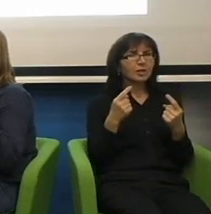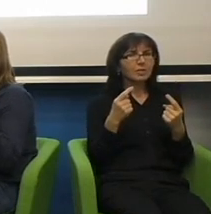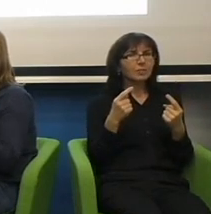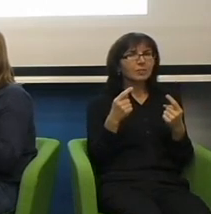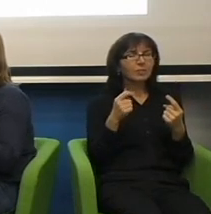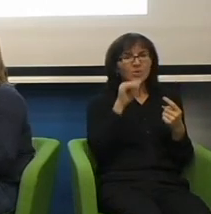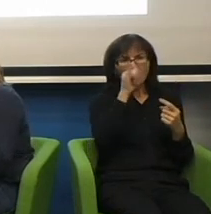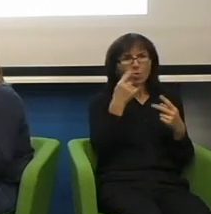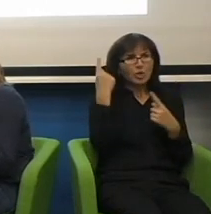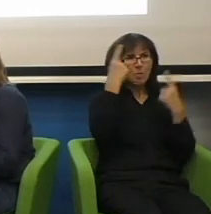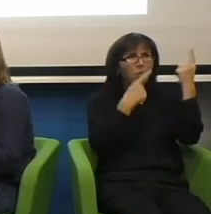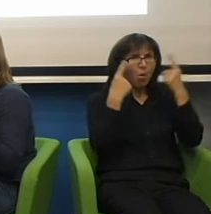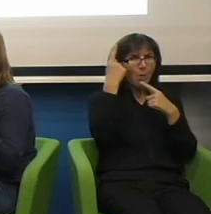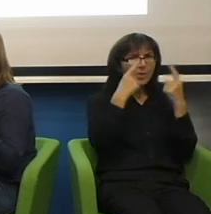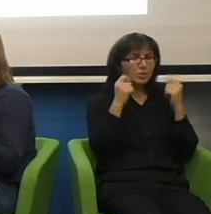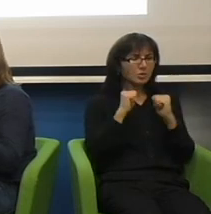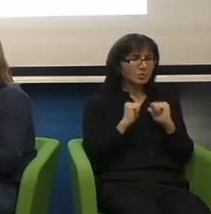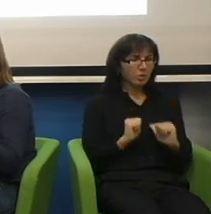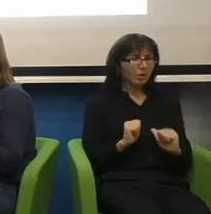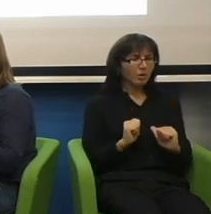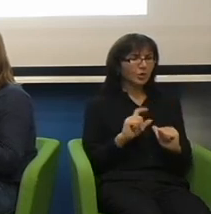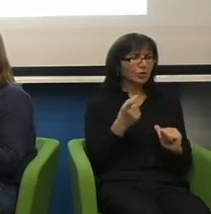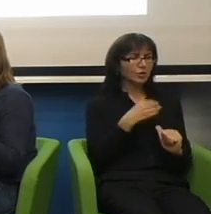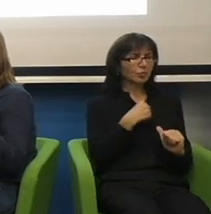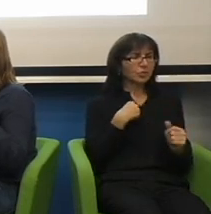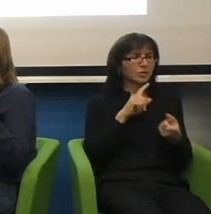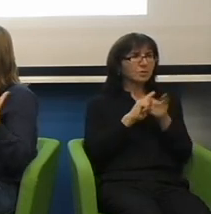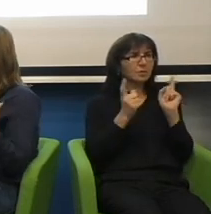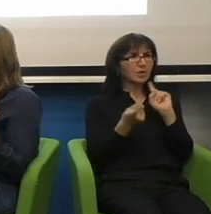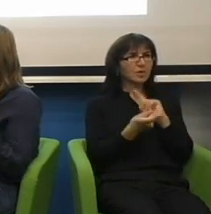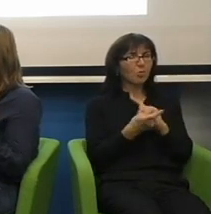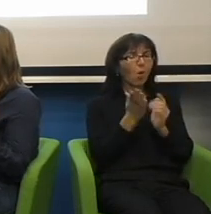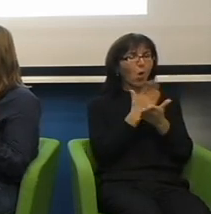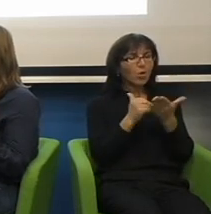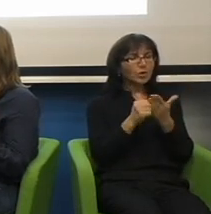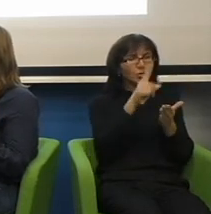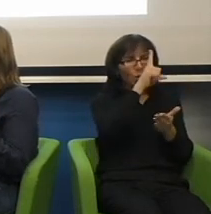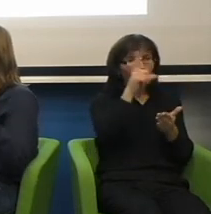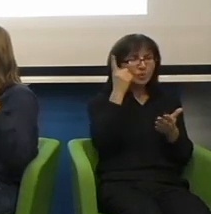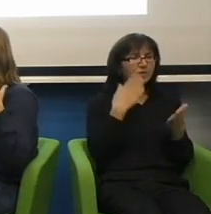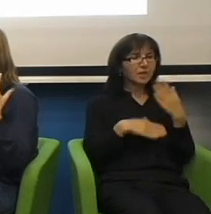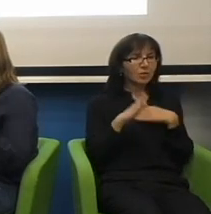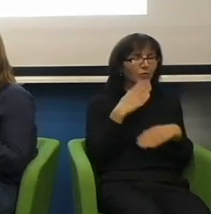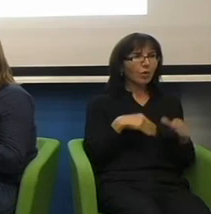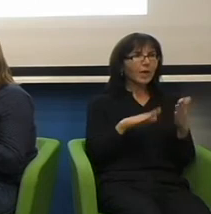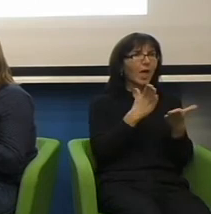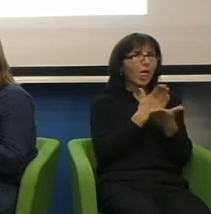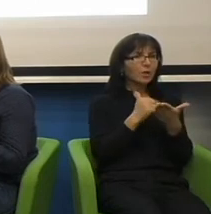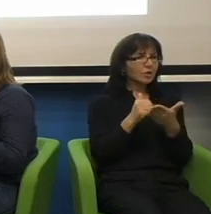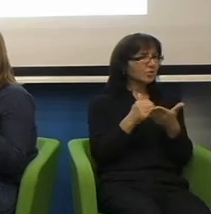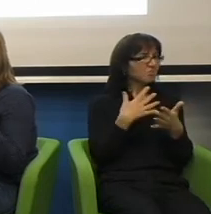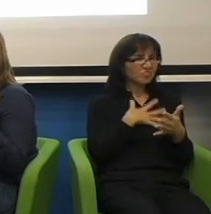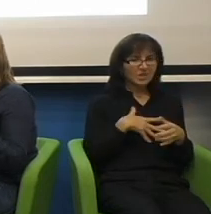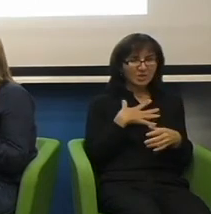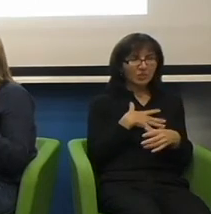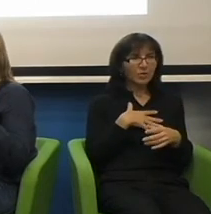tak pomyśleć dyplomatycznie, tak, że rzeczywiście coś w Polsce się zmieniło, dla część ludzi jest zadowolona, część ludzi być może jest niezadowolona,